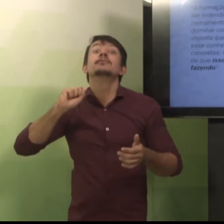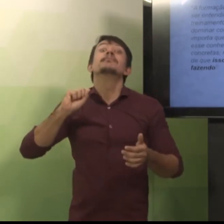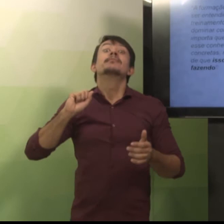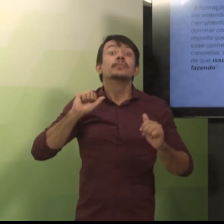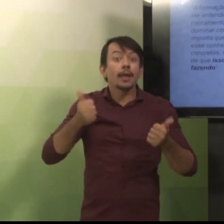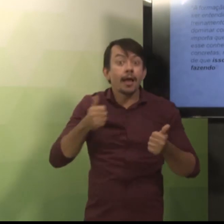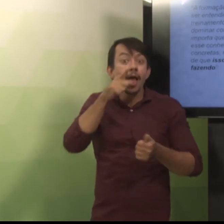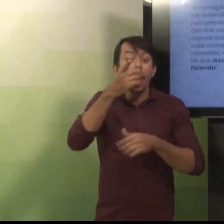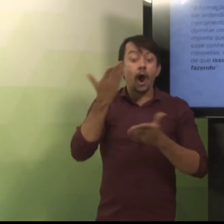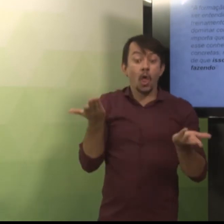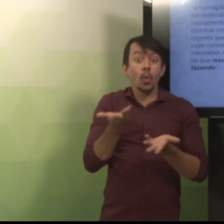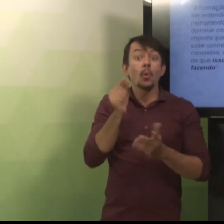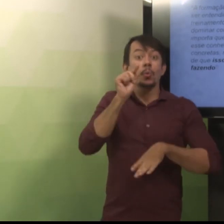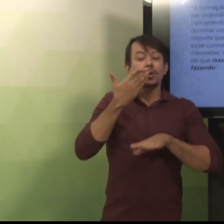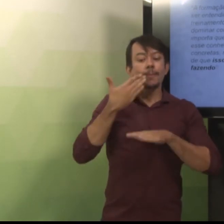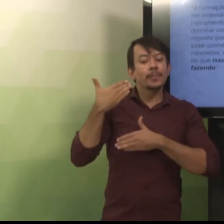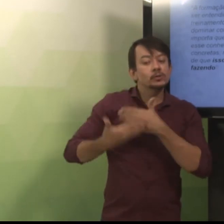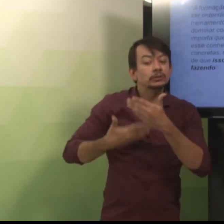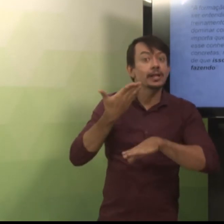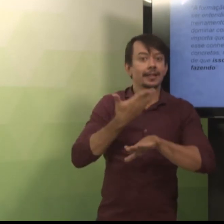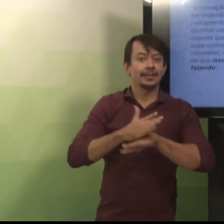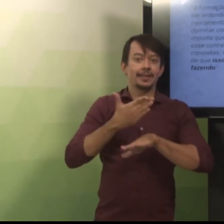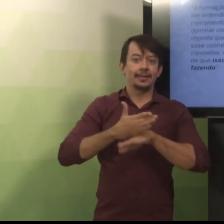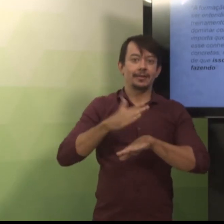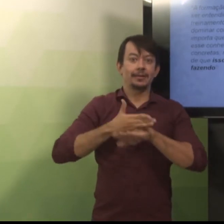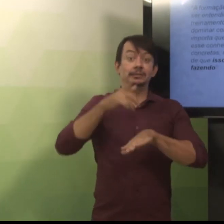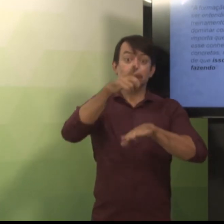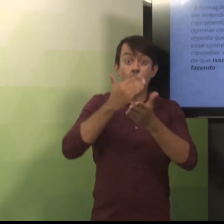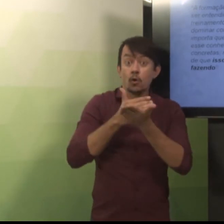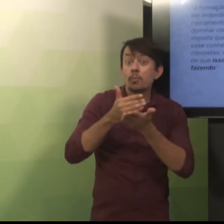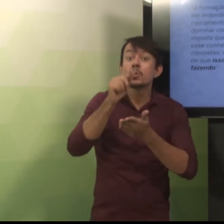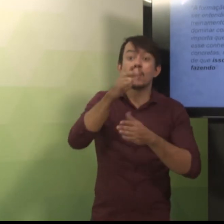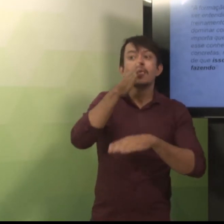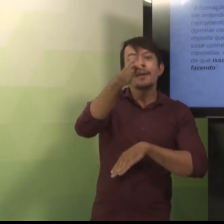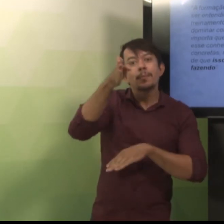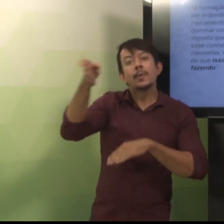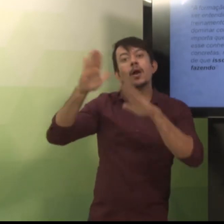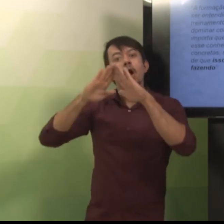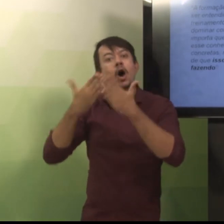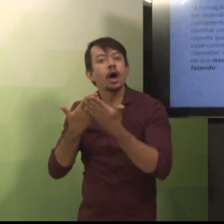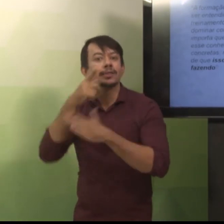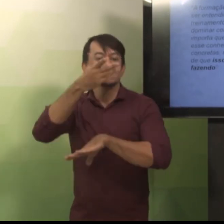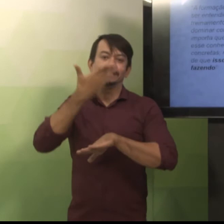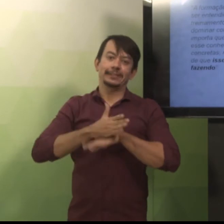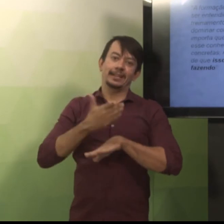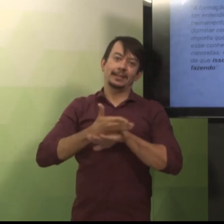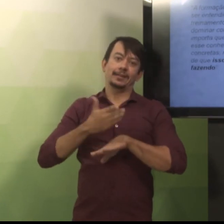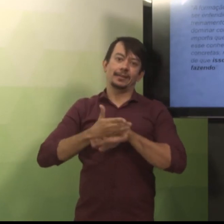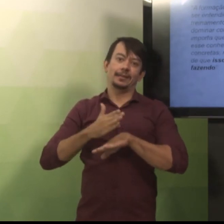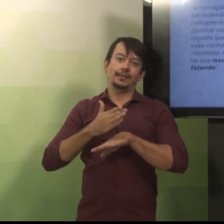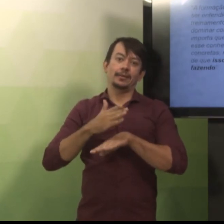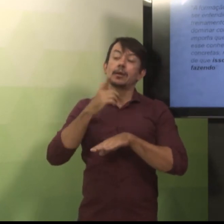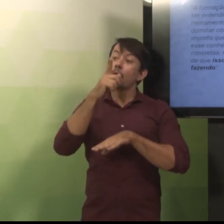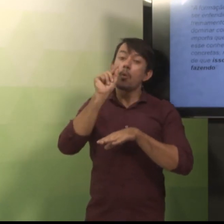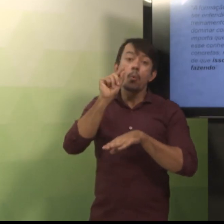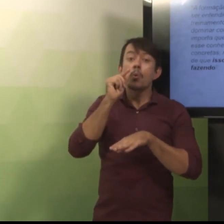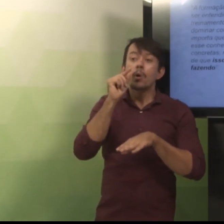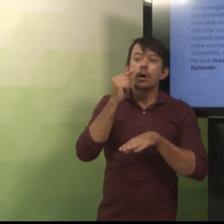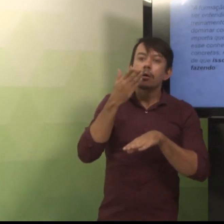teorias, aprendizagens. E agora nós estamos no processo de estágio, onde vocês vão desenvolver a